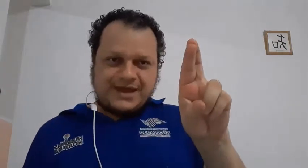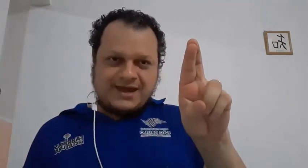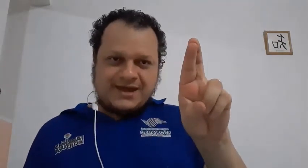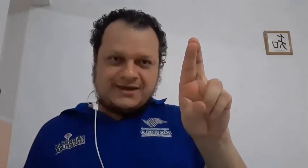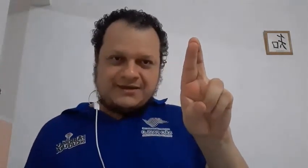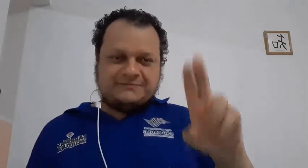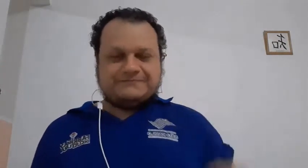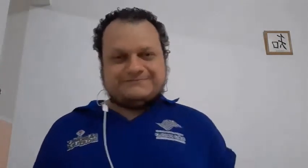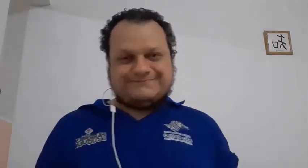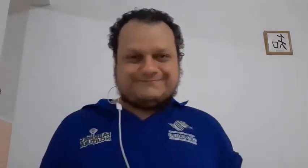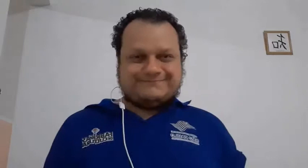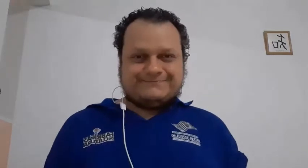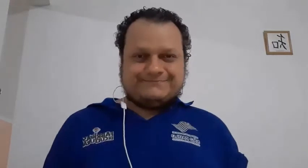R.